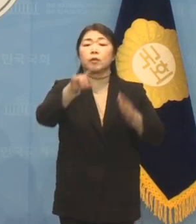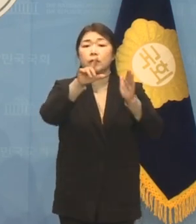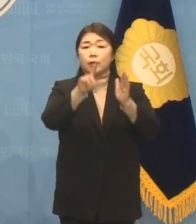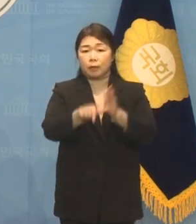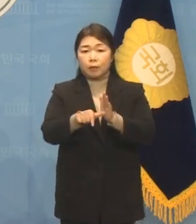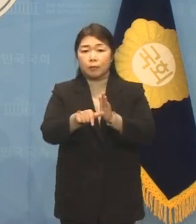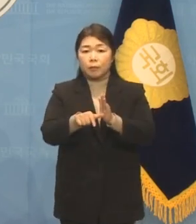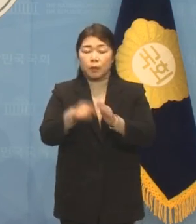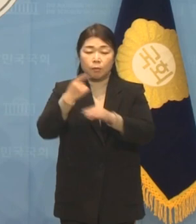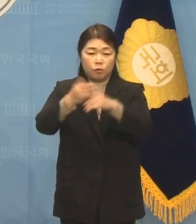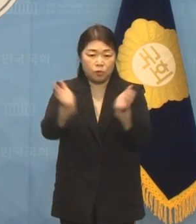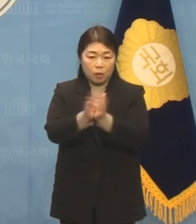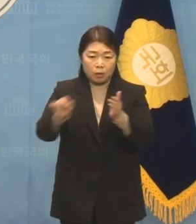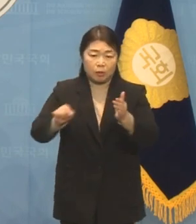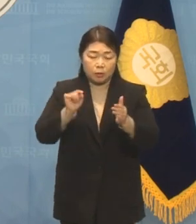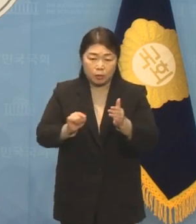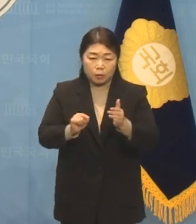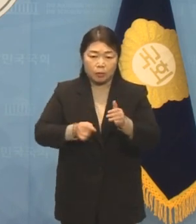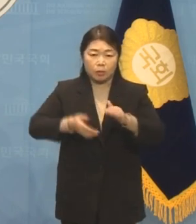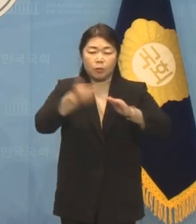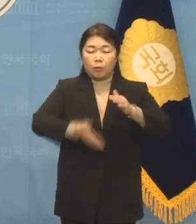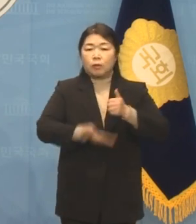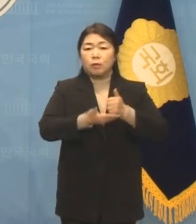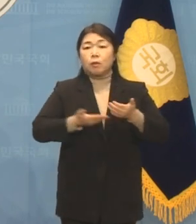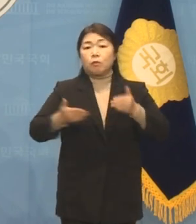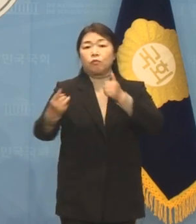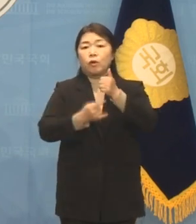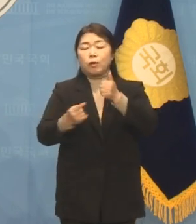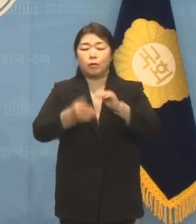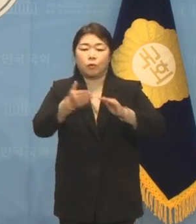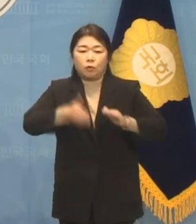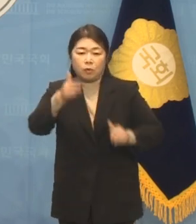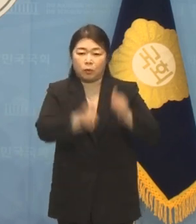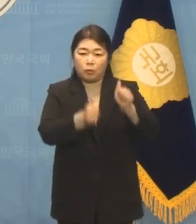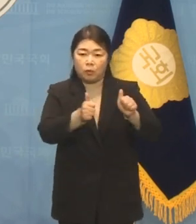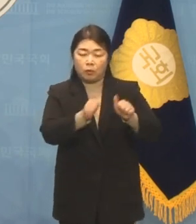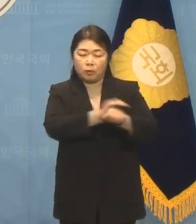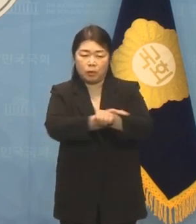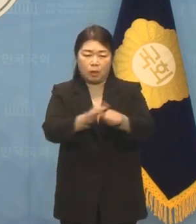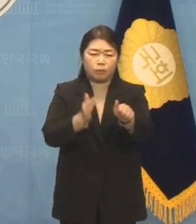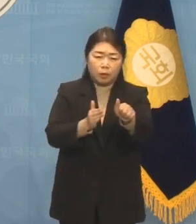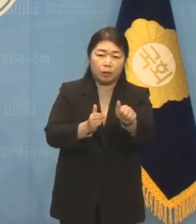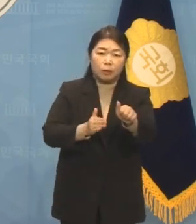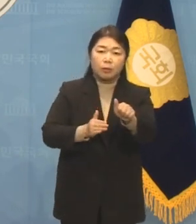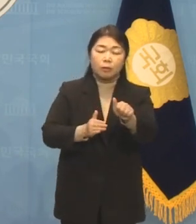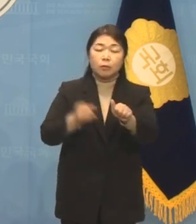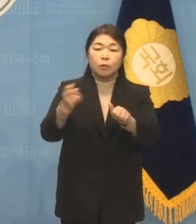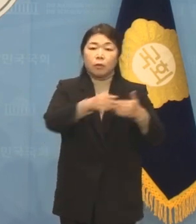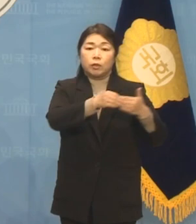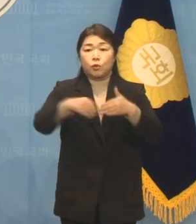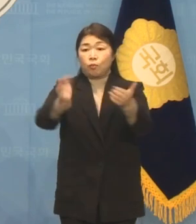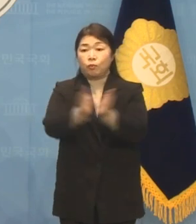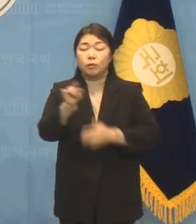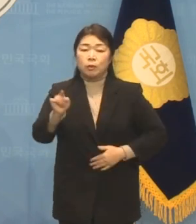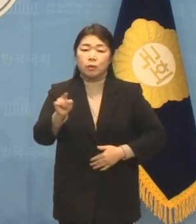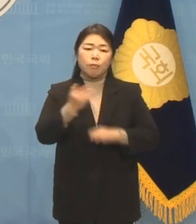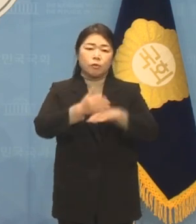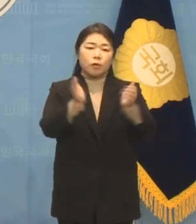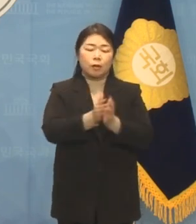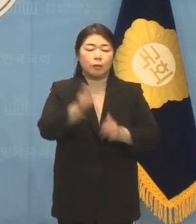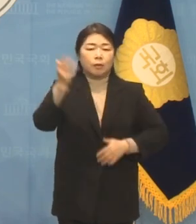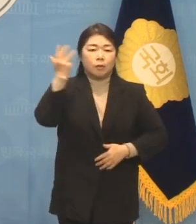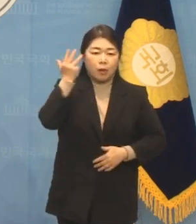때일수록 더불어민주당 공시민은 공정한 경선에 매진해 주시고 당 지도부는 민주당의